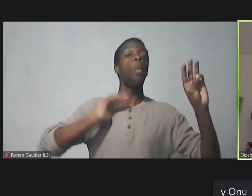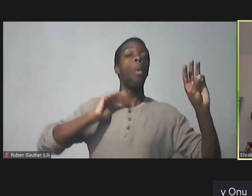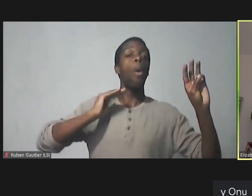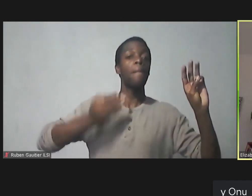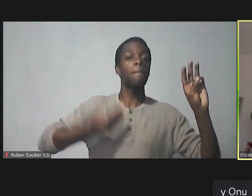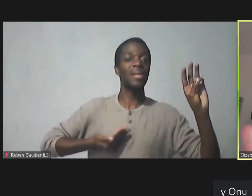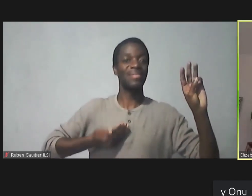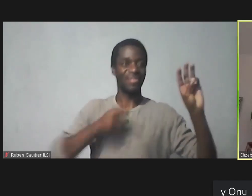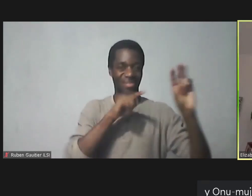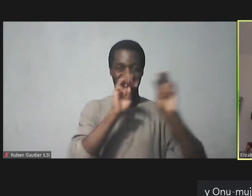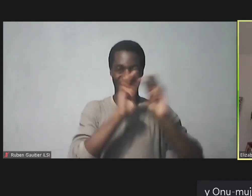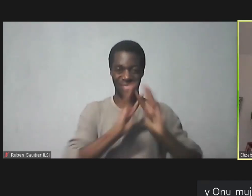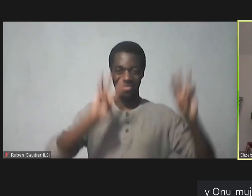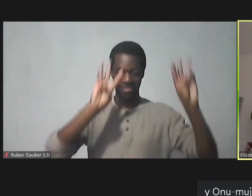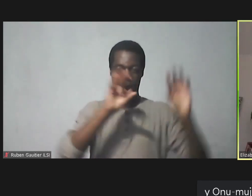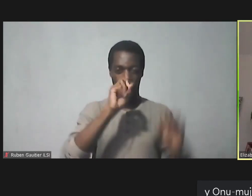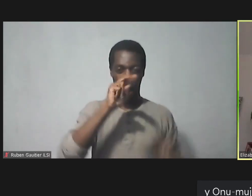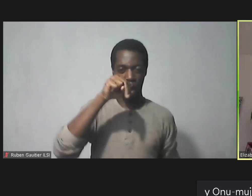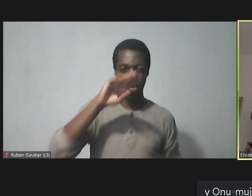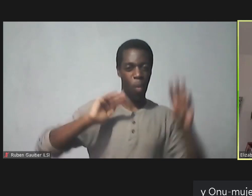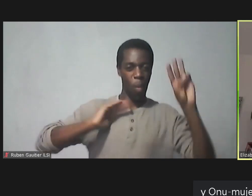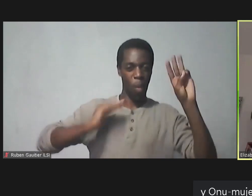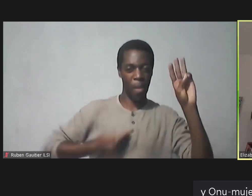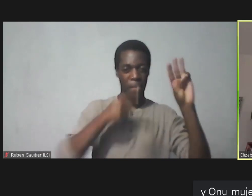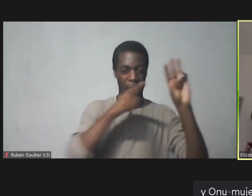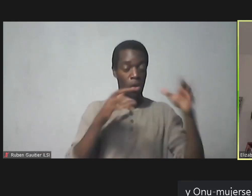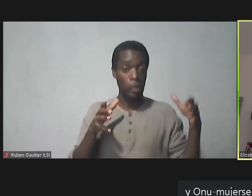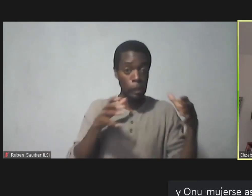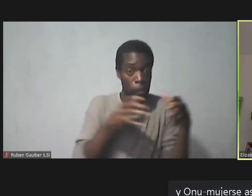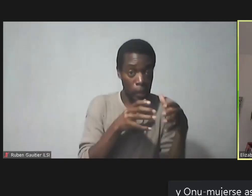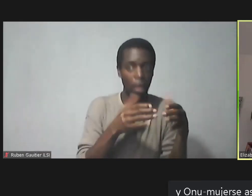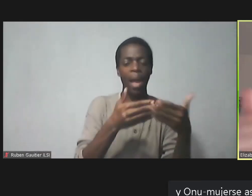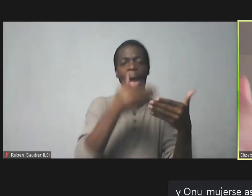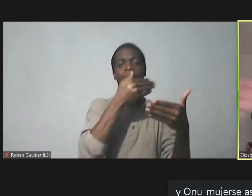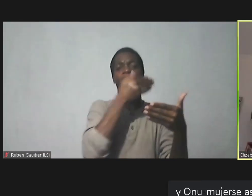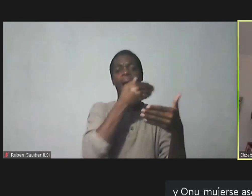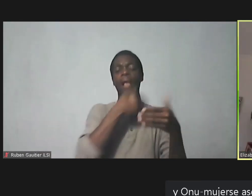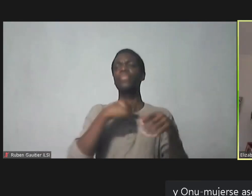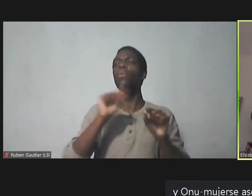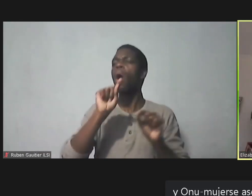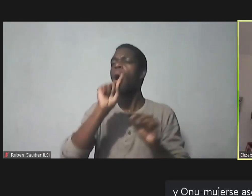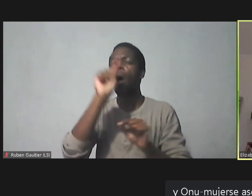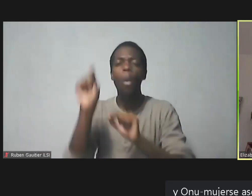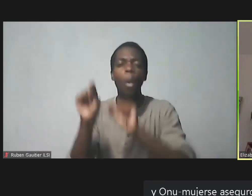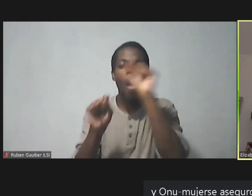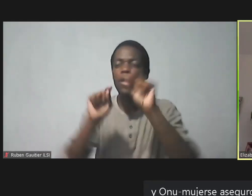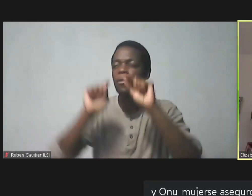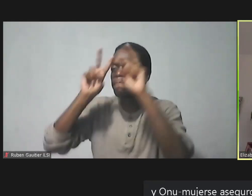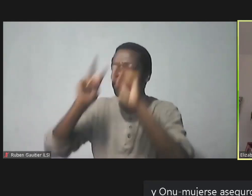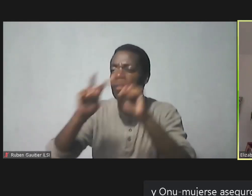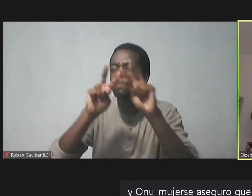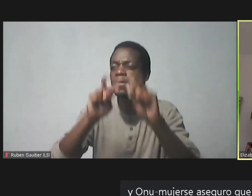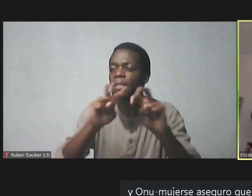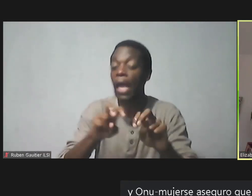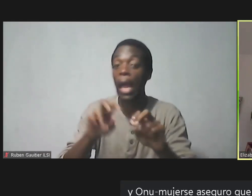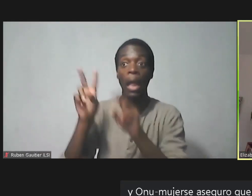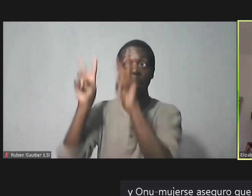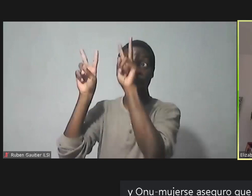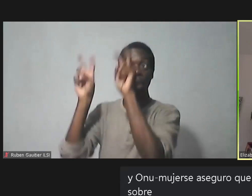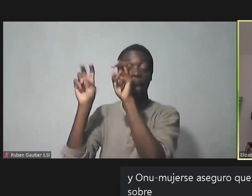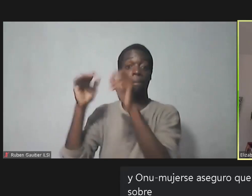conjunto de COVID, sí incluyeron preguntas de discapacidad en las demás